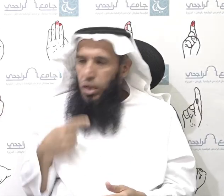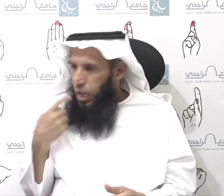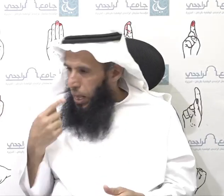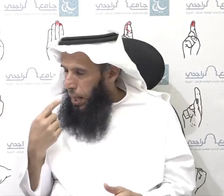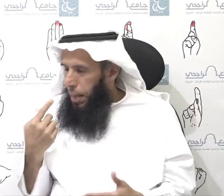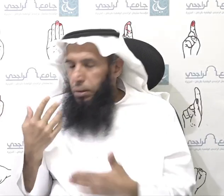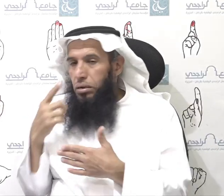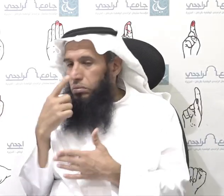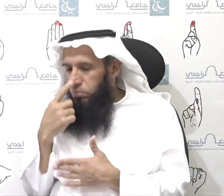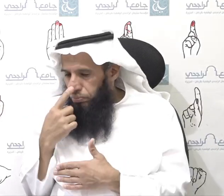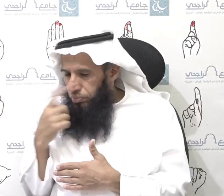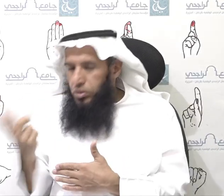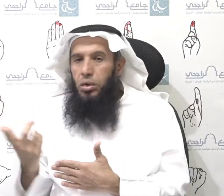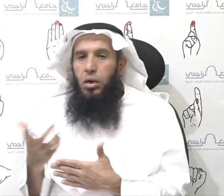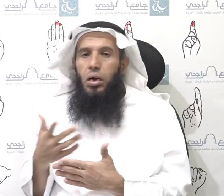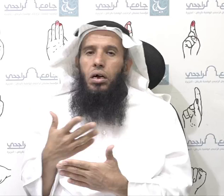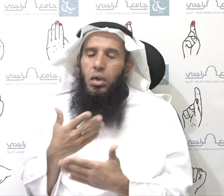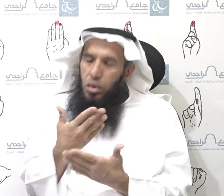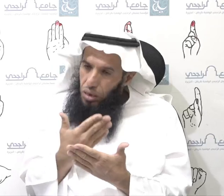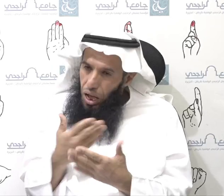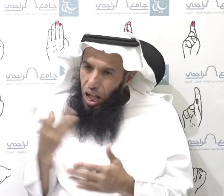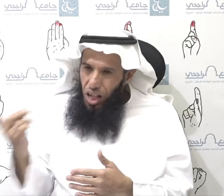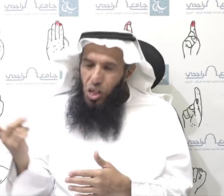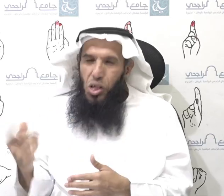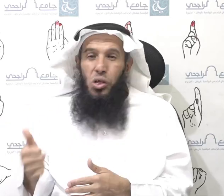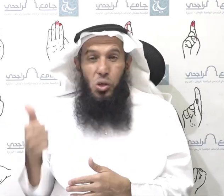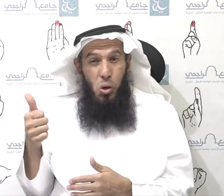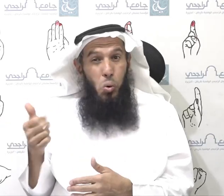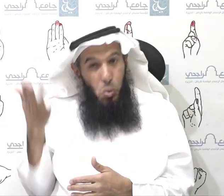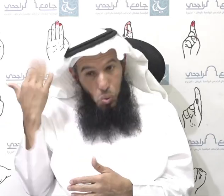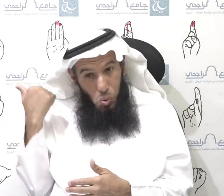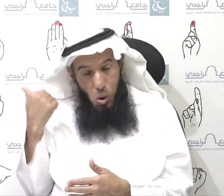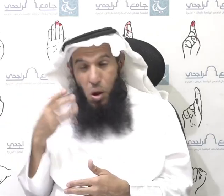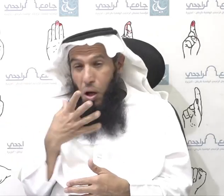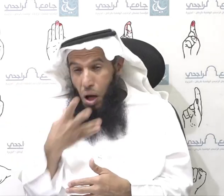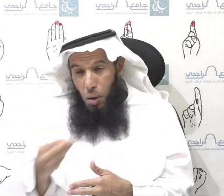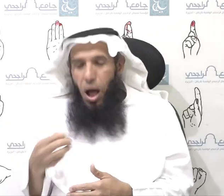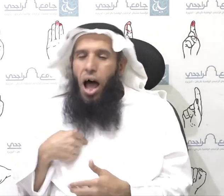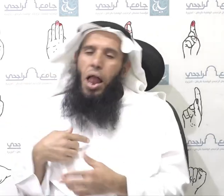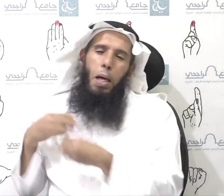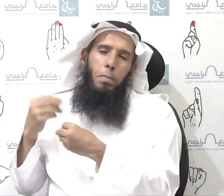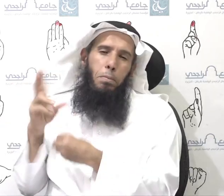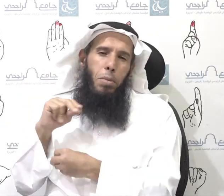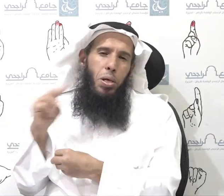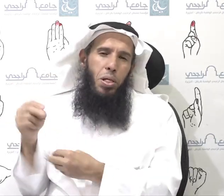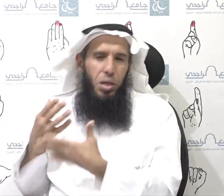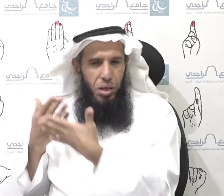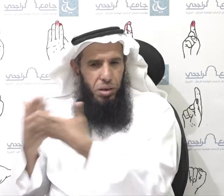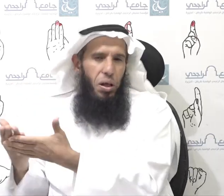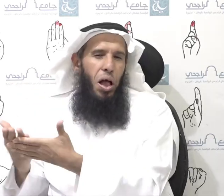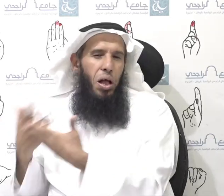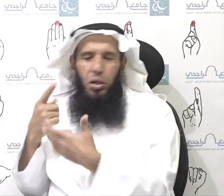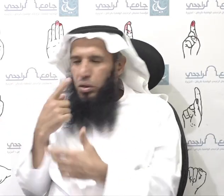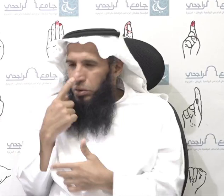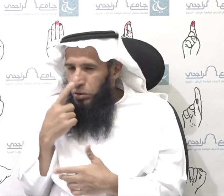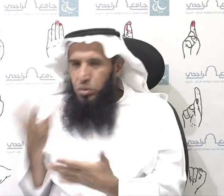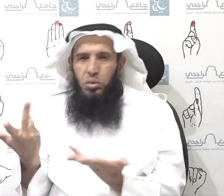أبويهم وبرهم لهم، وادعوا الله أن يرزقكم برهم دائما وأبدا. لم يكونوا كبار